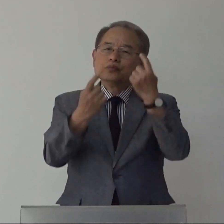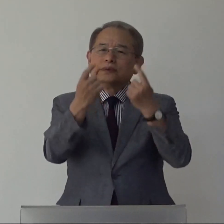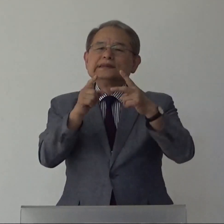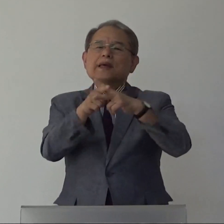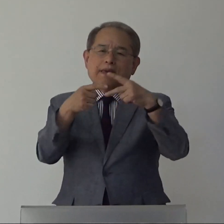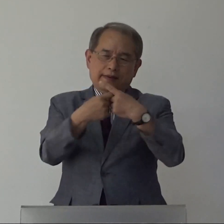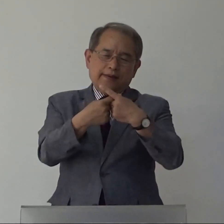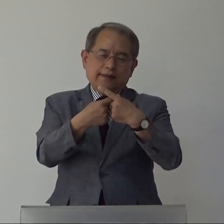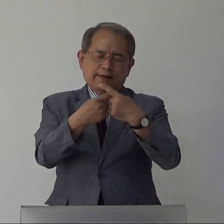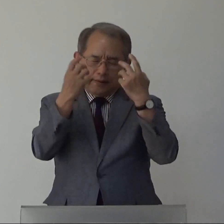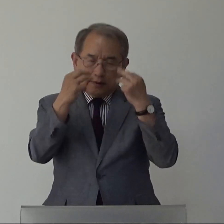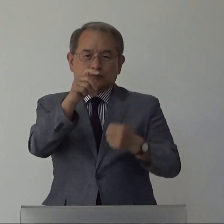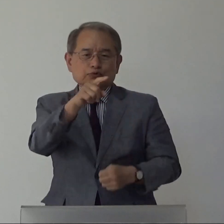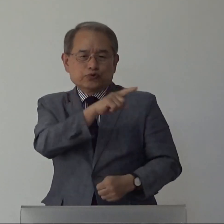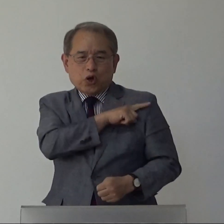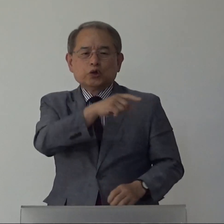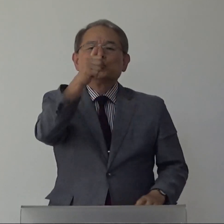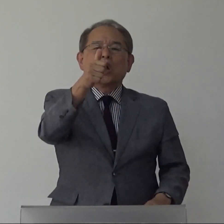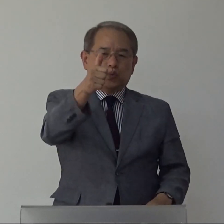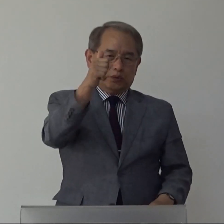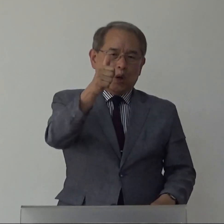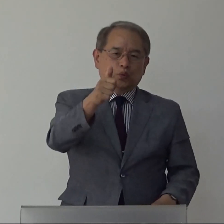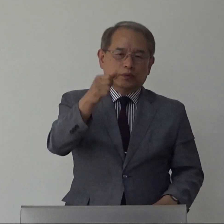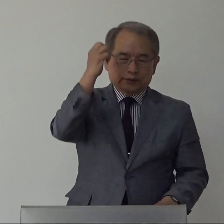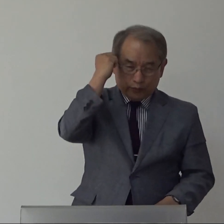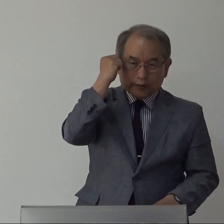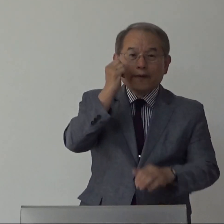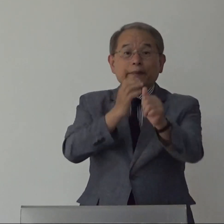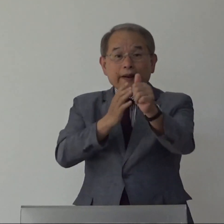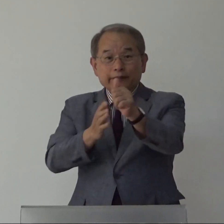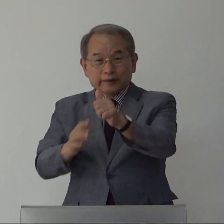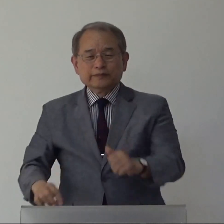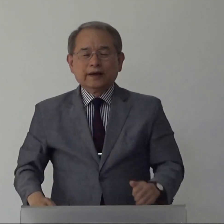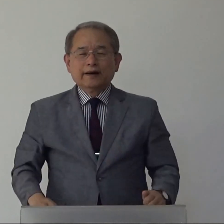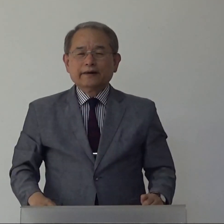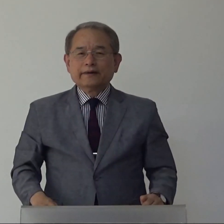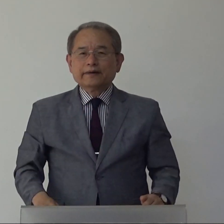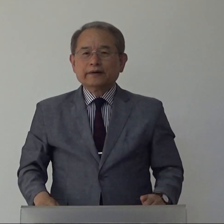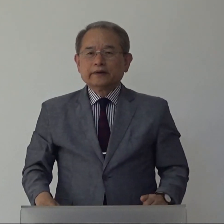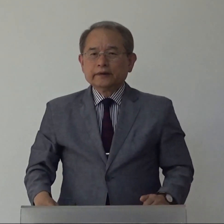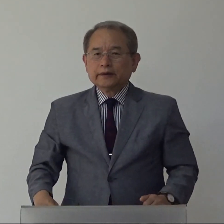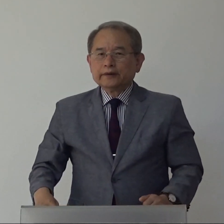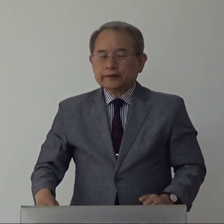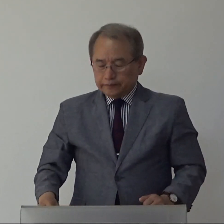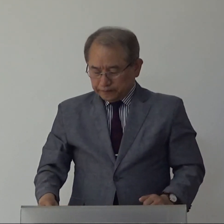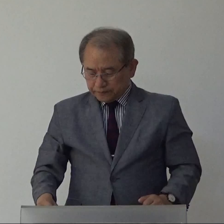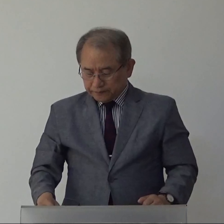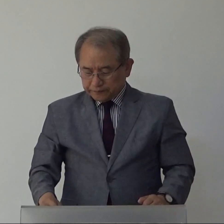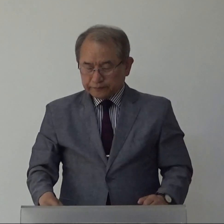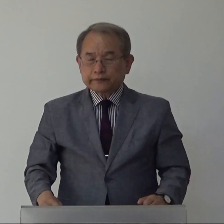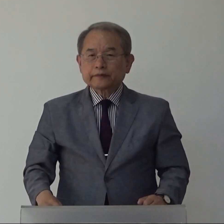남편과 아내가 돈도 많고 재능 많은 것보다 이해 많은 것이 최고입니다.